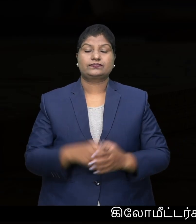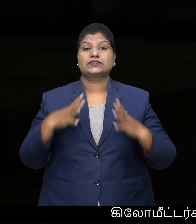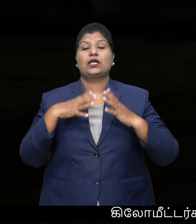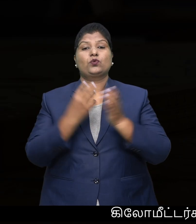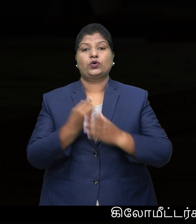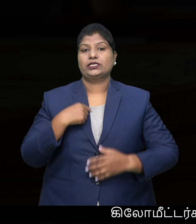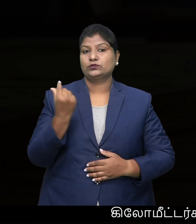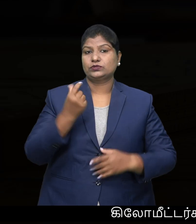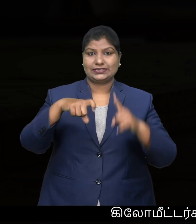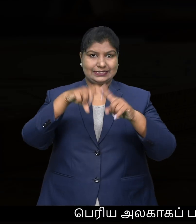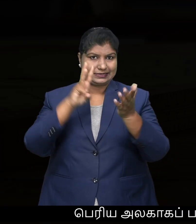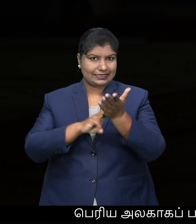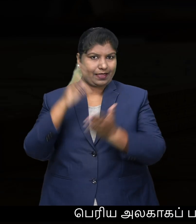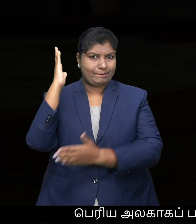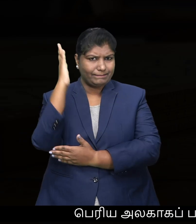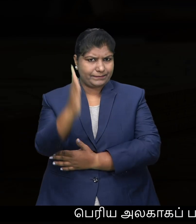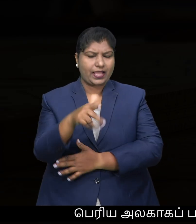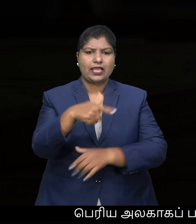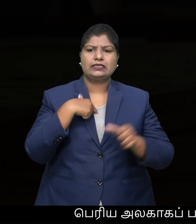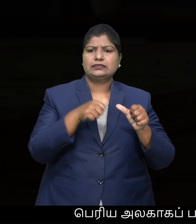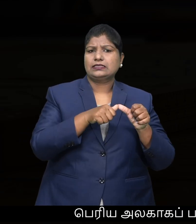கிலோமீட்டர்களை நீளத்தின் பெரிய அலகாக பயன்படுத்துகிறோம்.